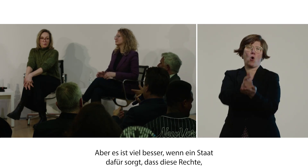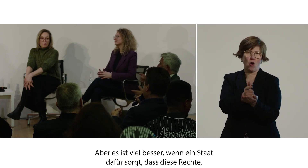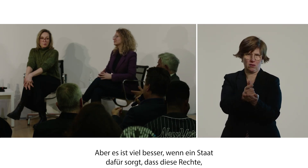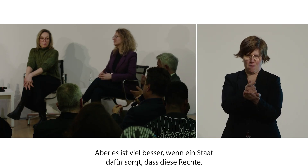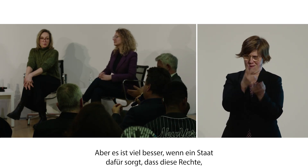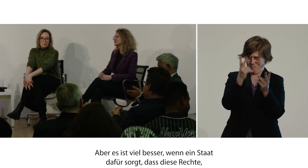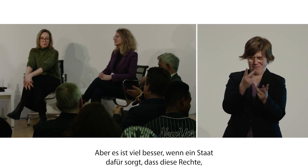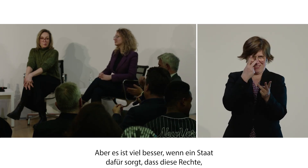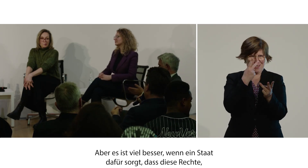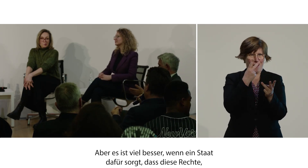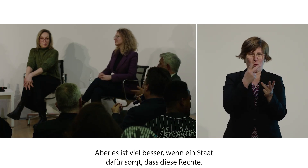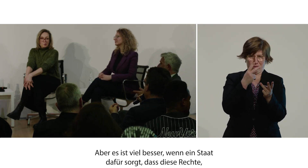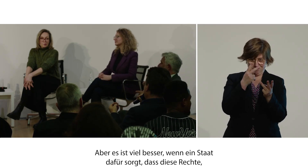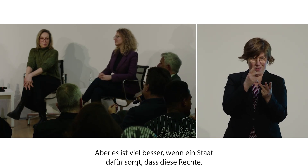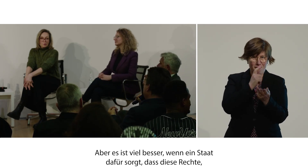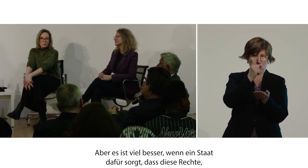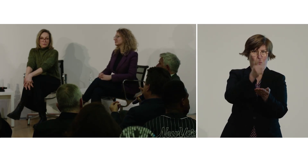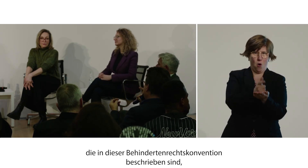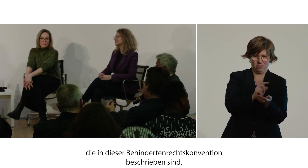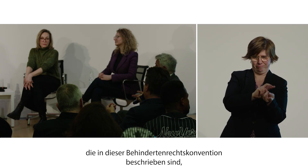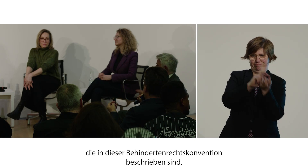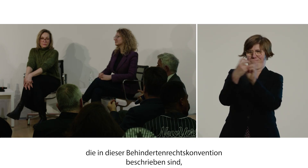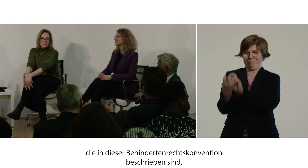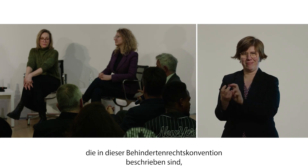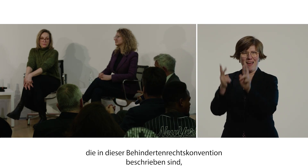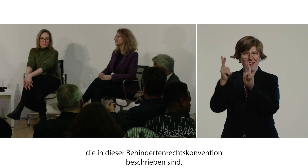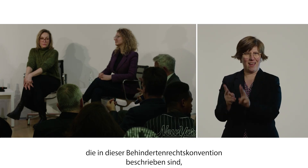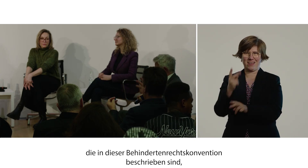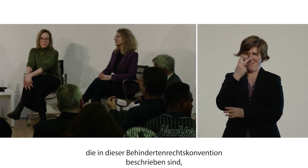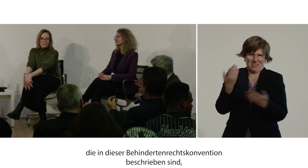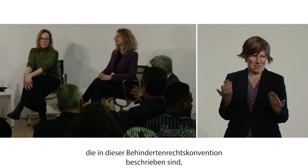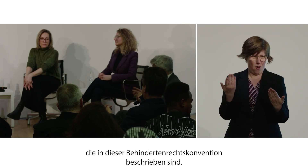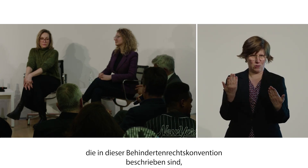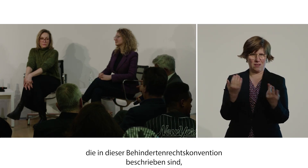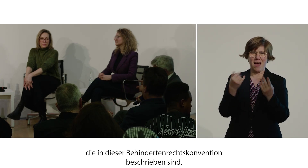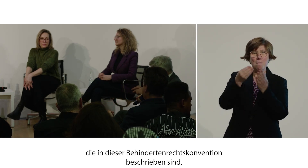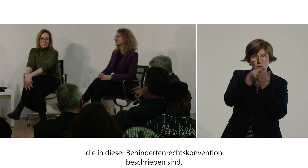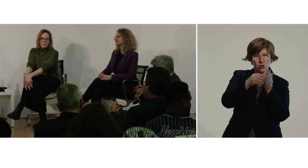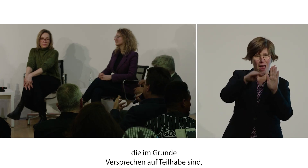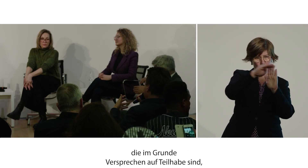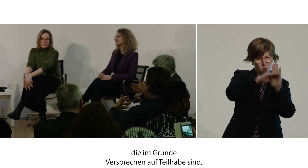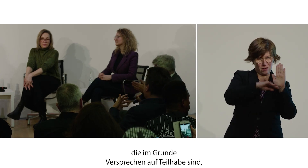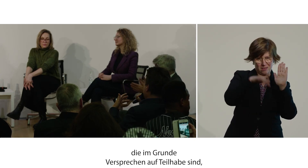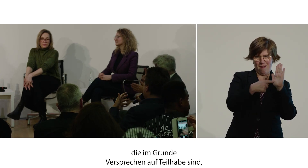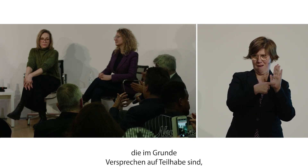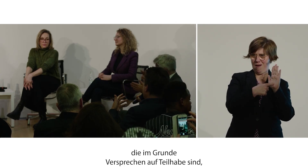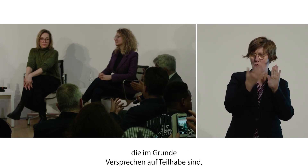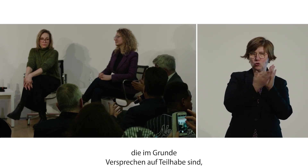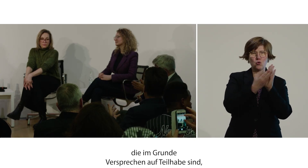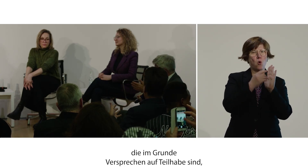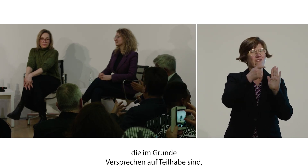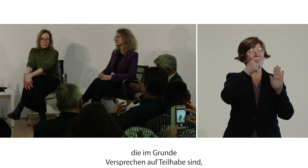aber es ist viel besser, wenn ein Staat dafür sorgt, dass diese Rechte, die in dieser UN-Behindertenrechtskonvention beschrieben sind, die ja im Grunde